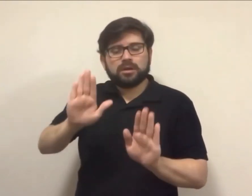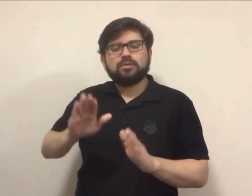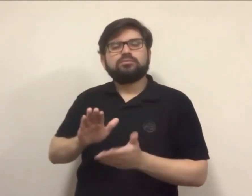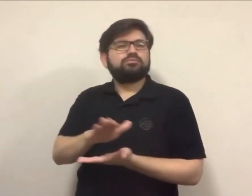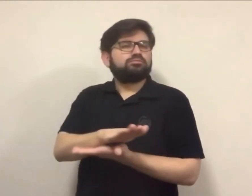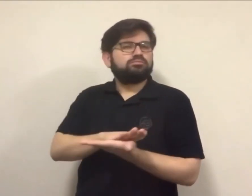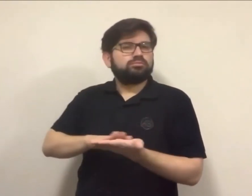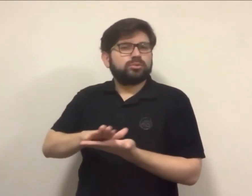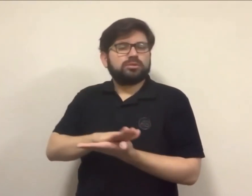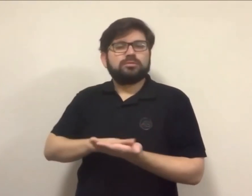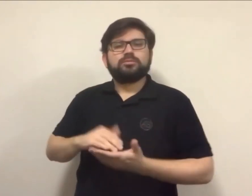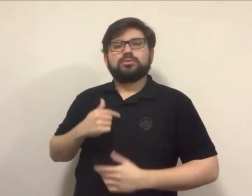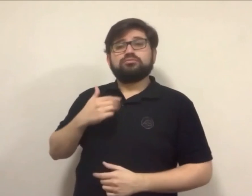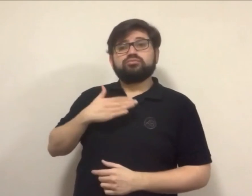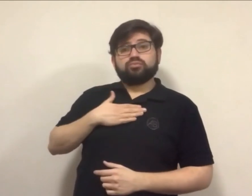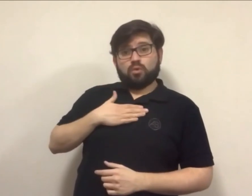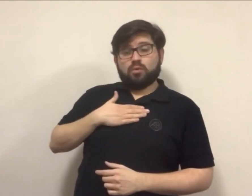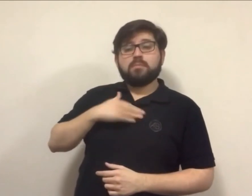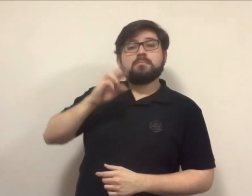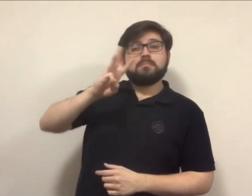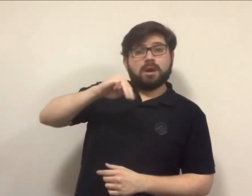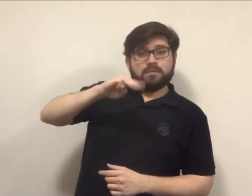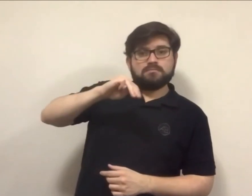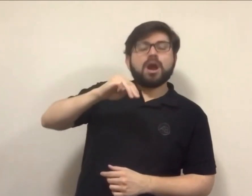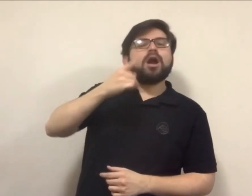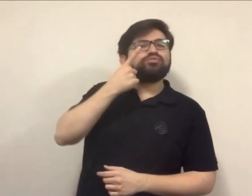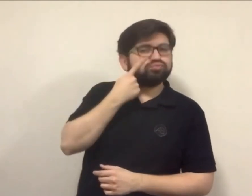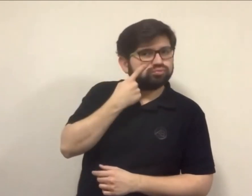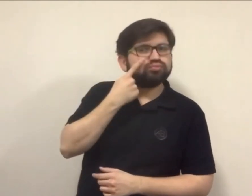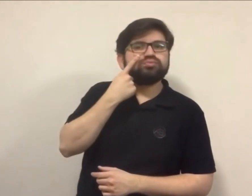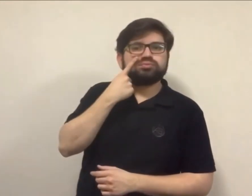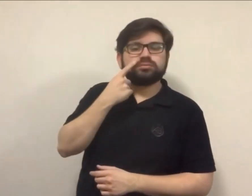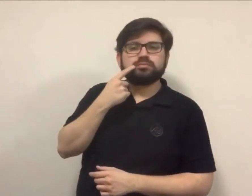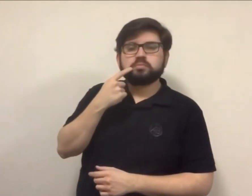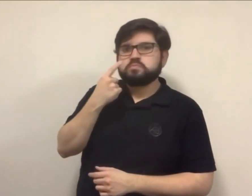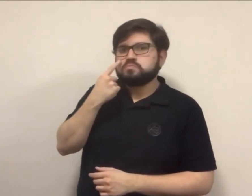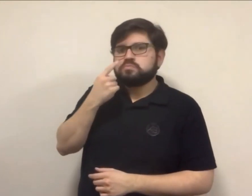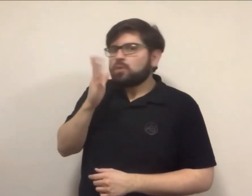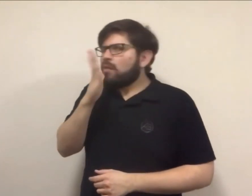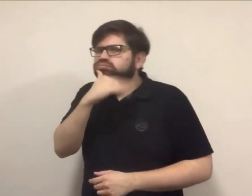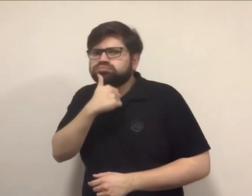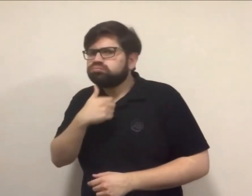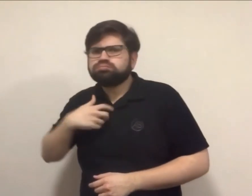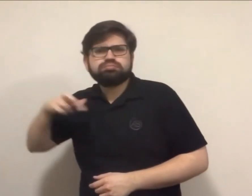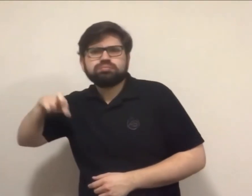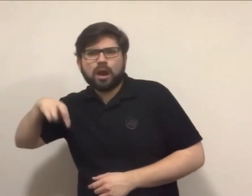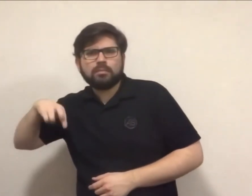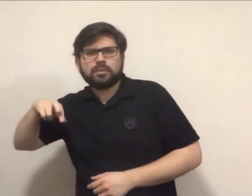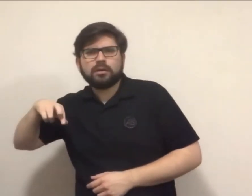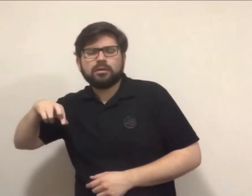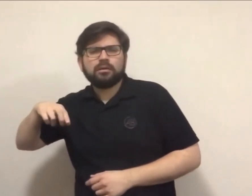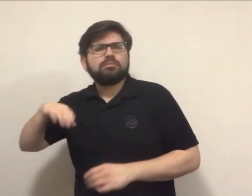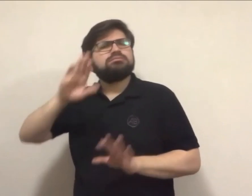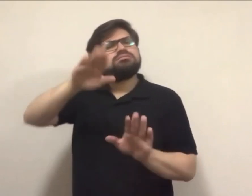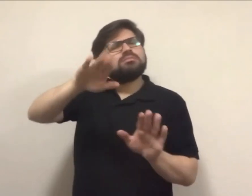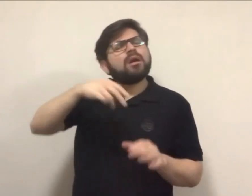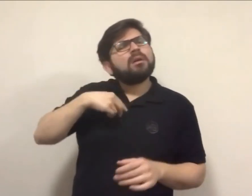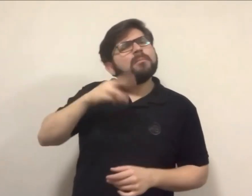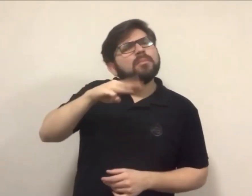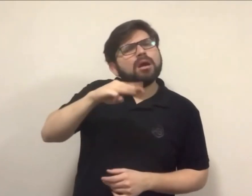familia. Pero por ejemplo, si yo conociera solo a mi mamá y no supiera quién fue mi